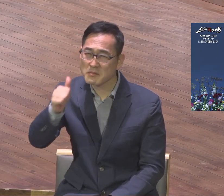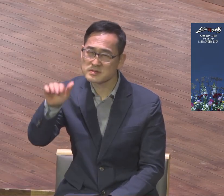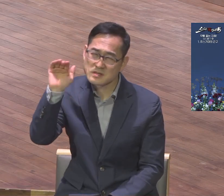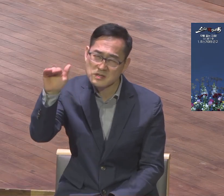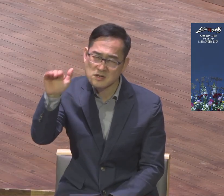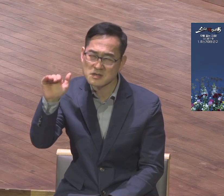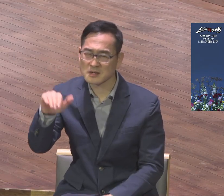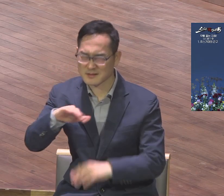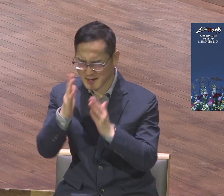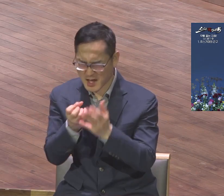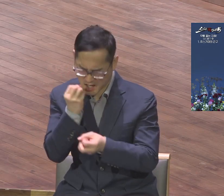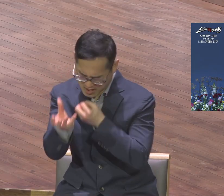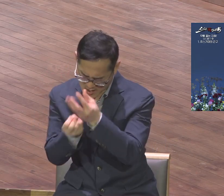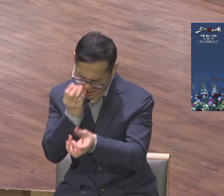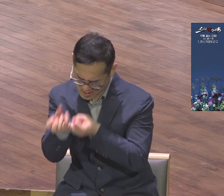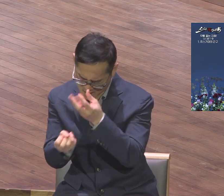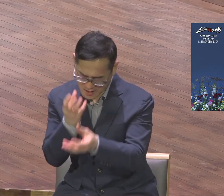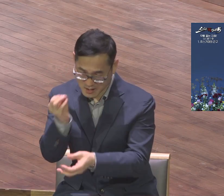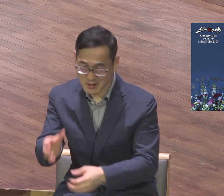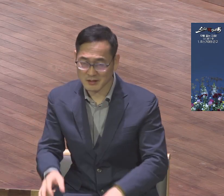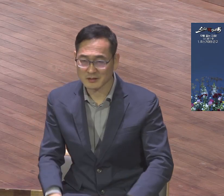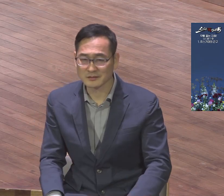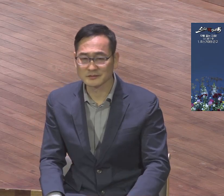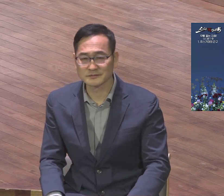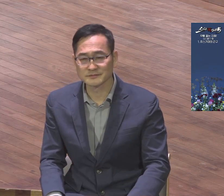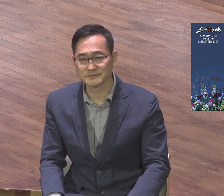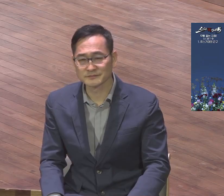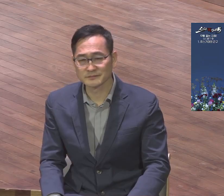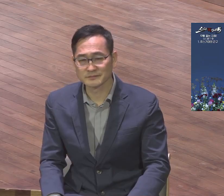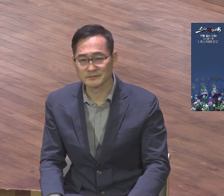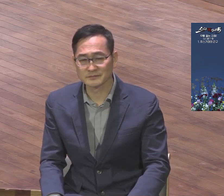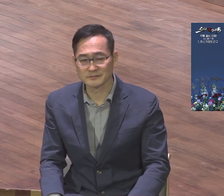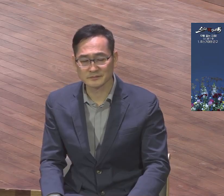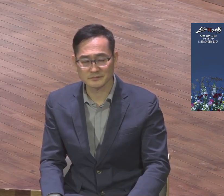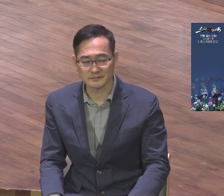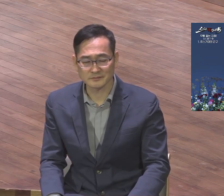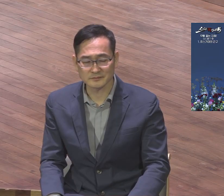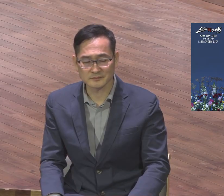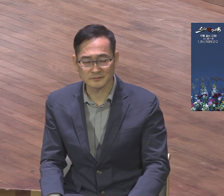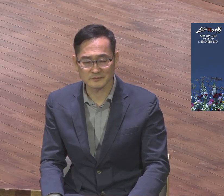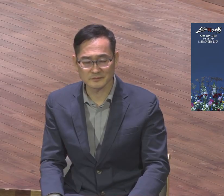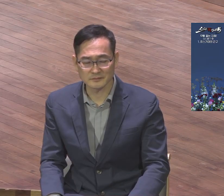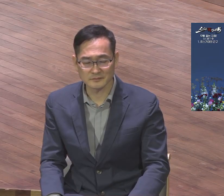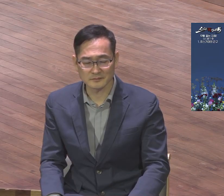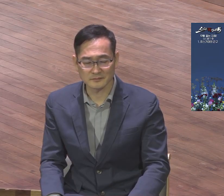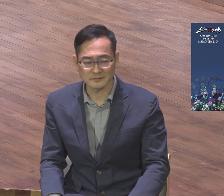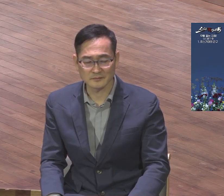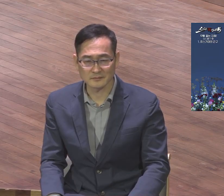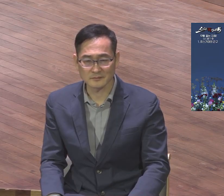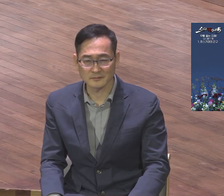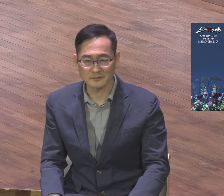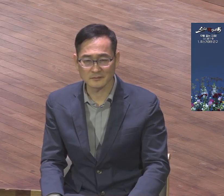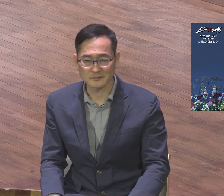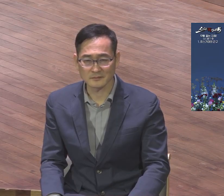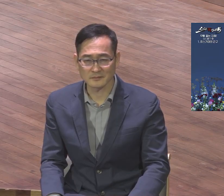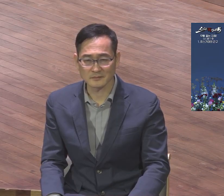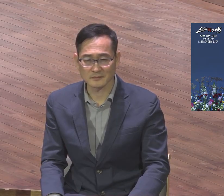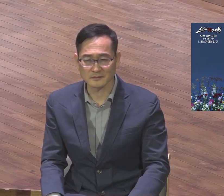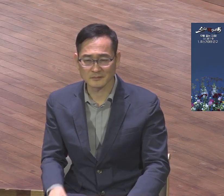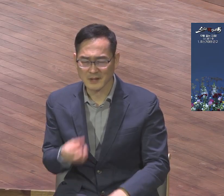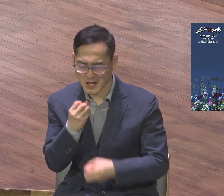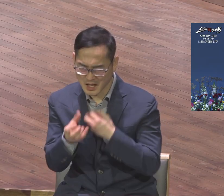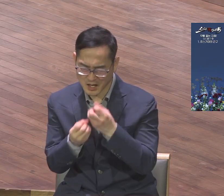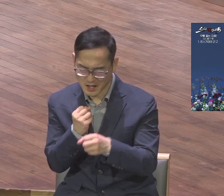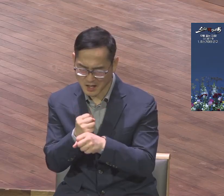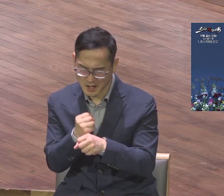내려 마음에 있는 거 다 이야기하면 돼요. 그냥. 그리고 졸지 말고 예수 오시오 이러면 기도합니다. 그 끝내야 돼요. 내 이름으로